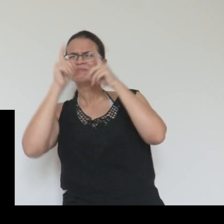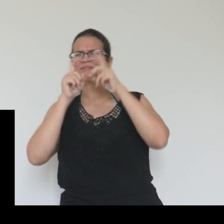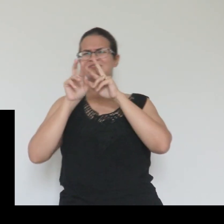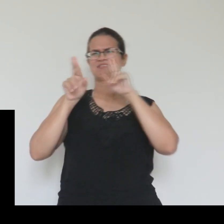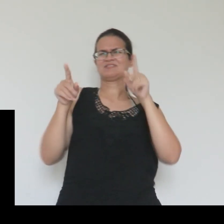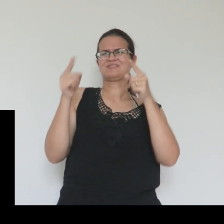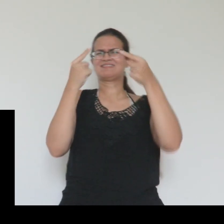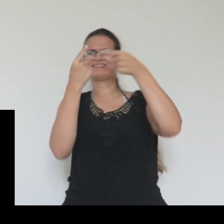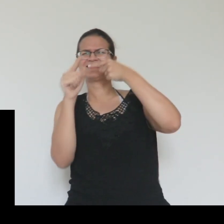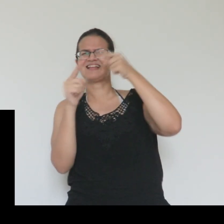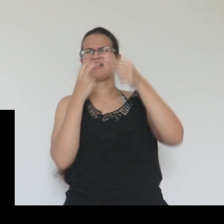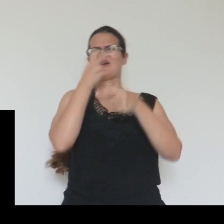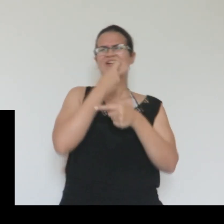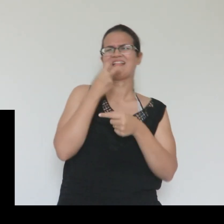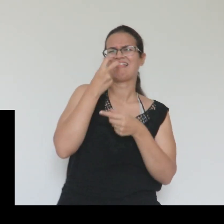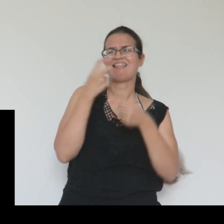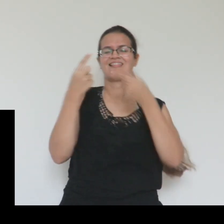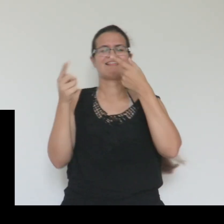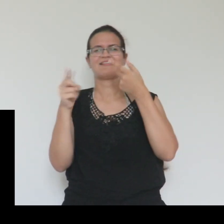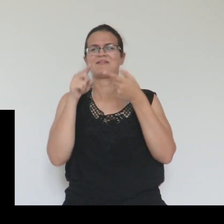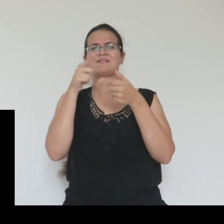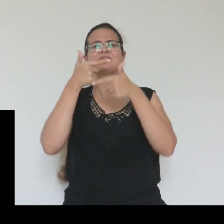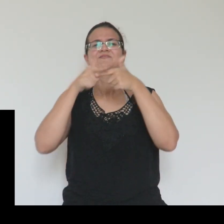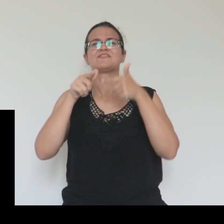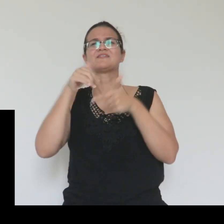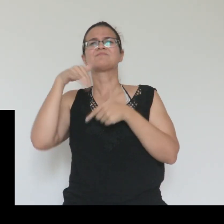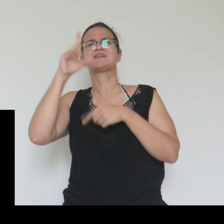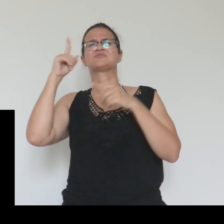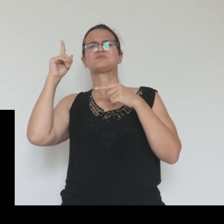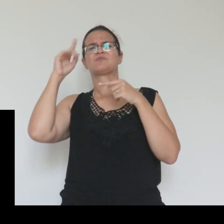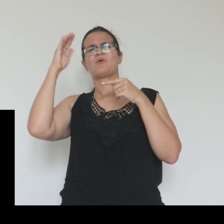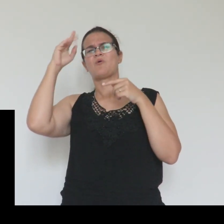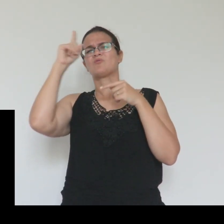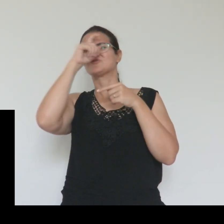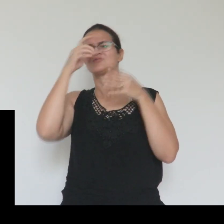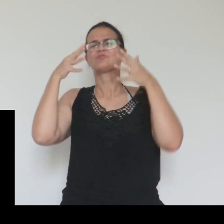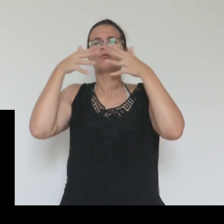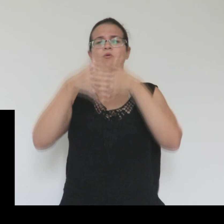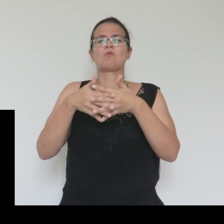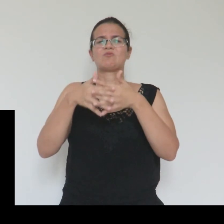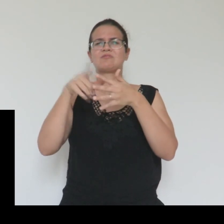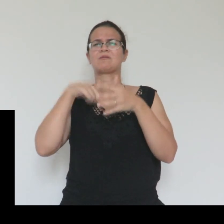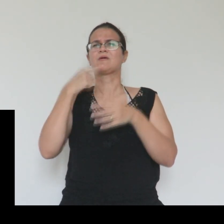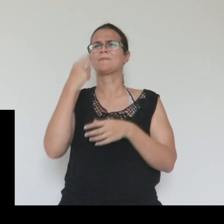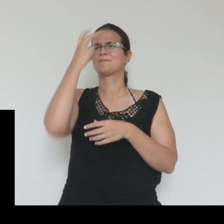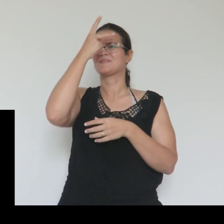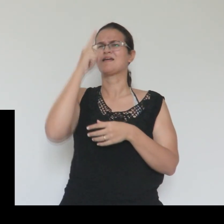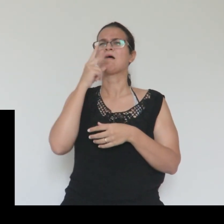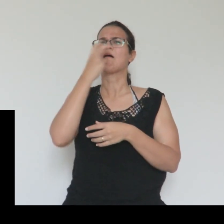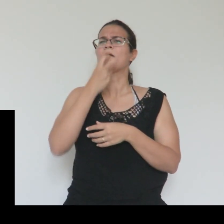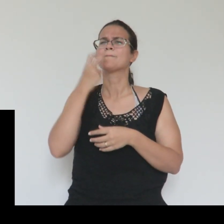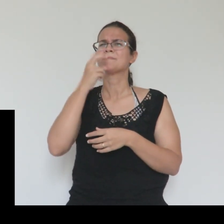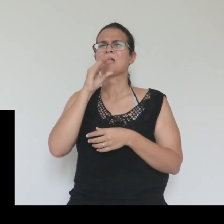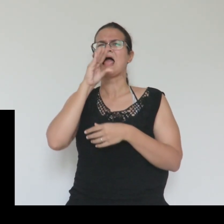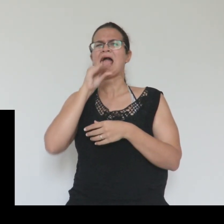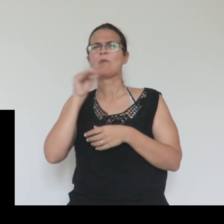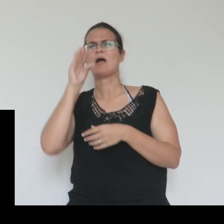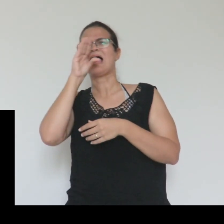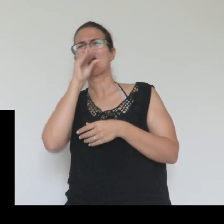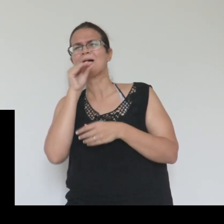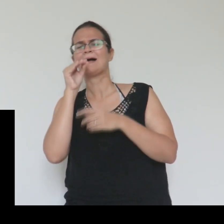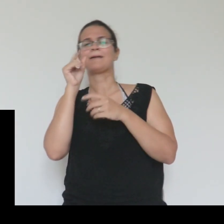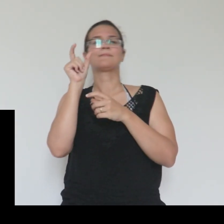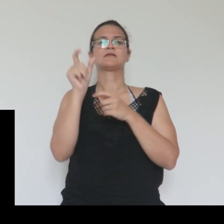não das palavras, não há necessidade. Sinalize. E não promova a alteração de voz. Não adianta,